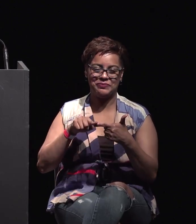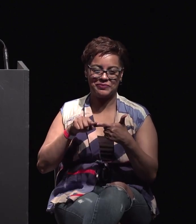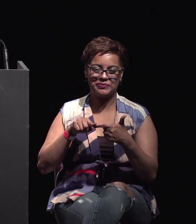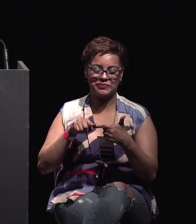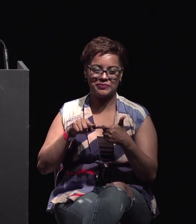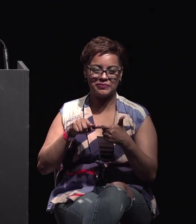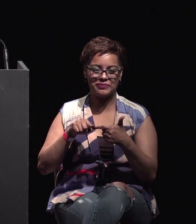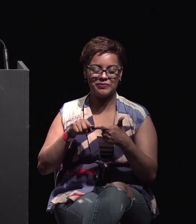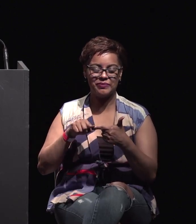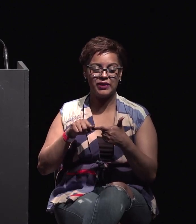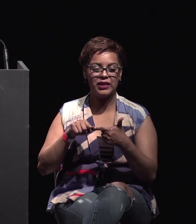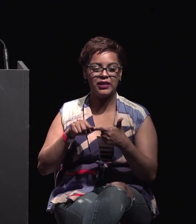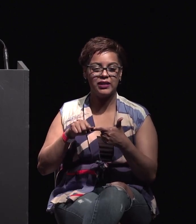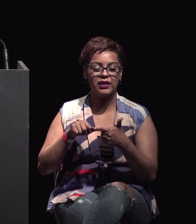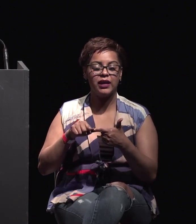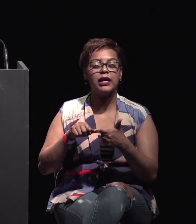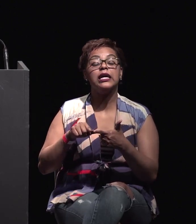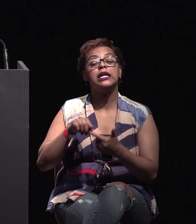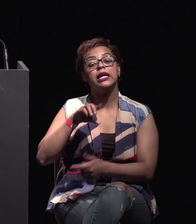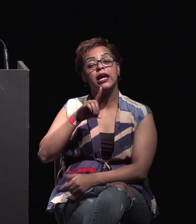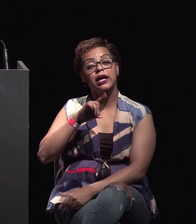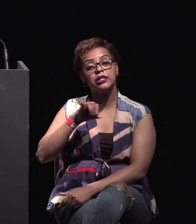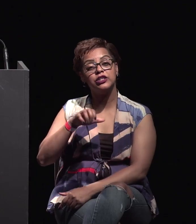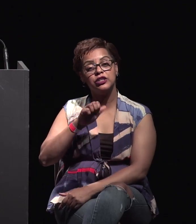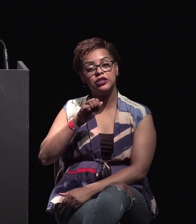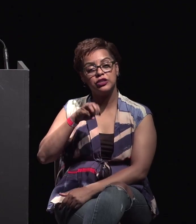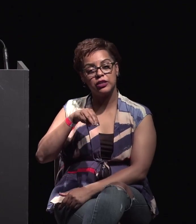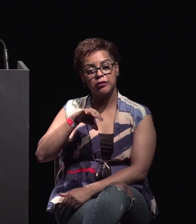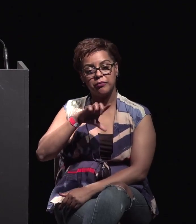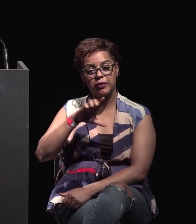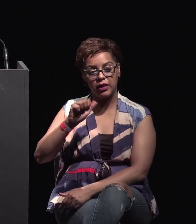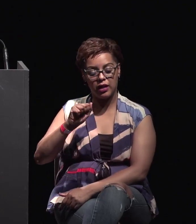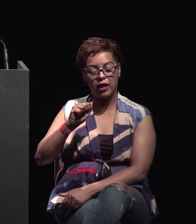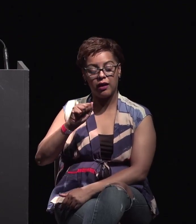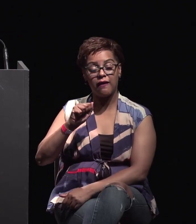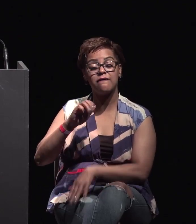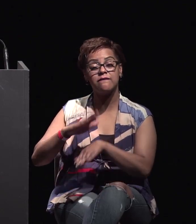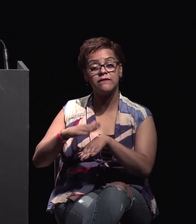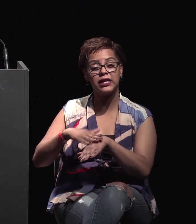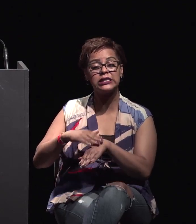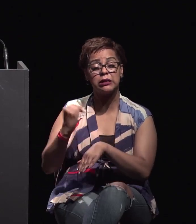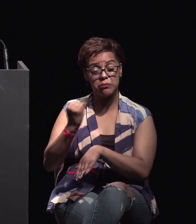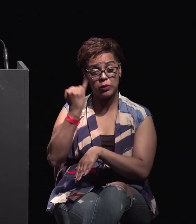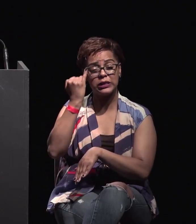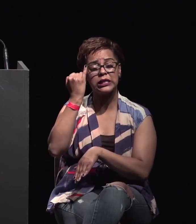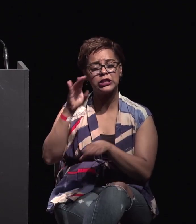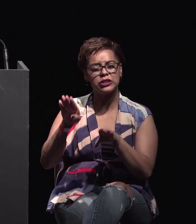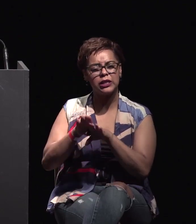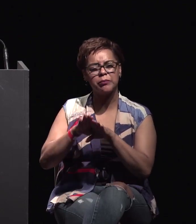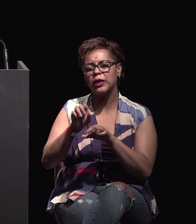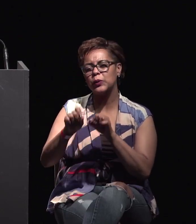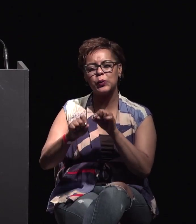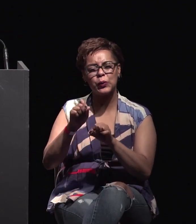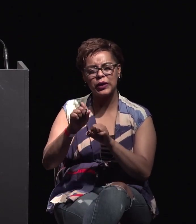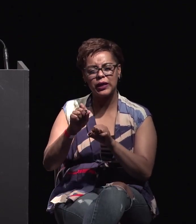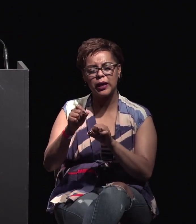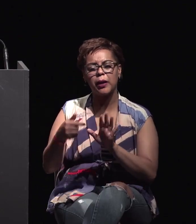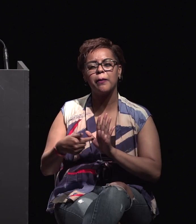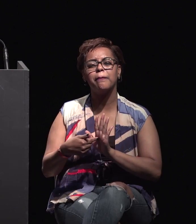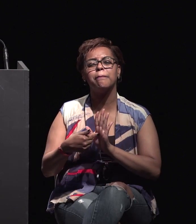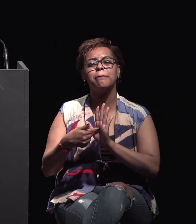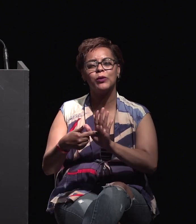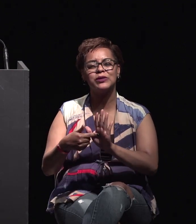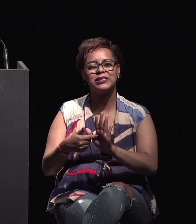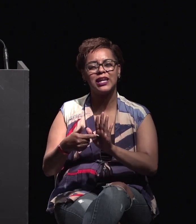E outra coisa que ela tem feito também, que é muito importante, é a projeção